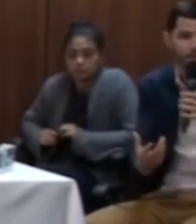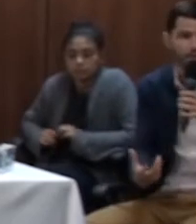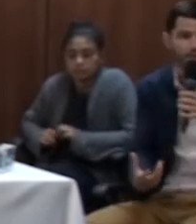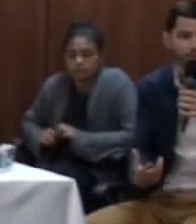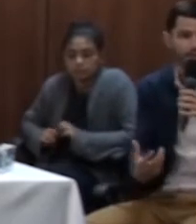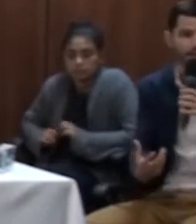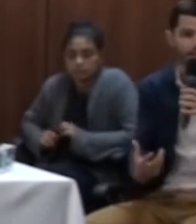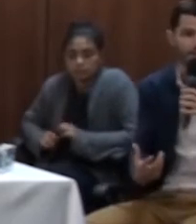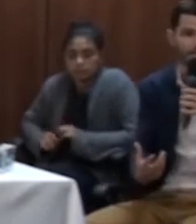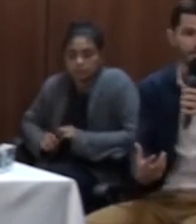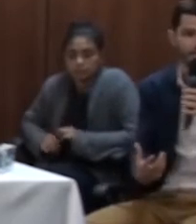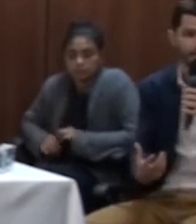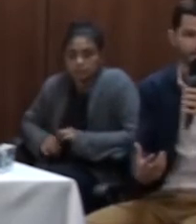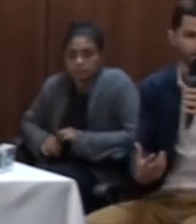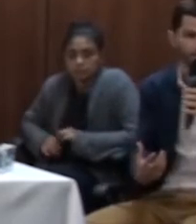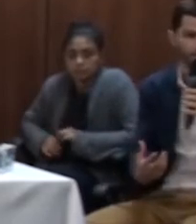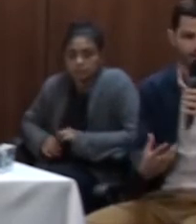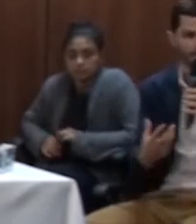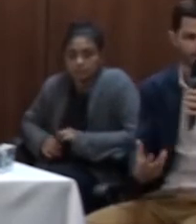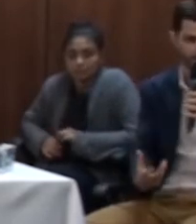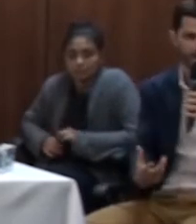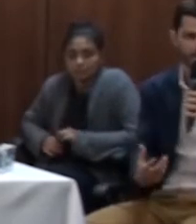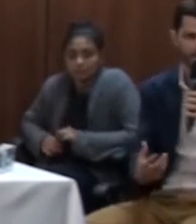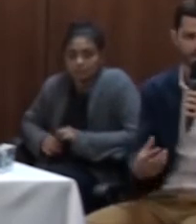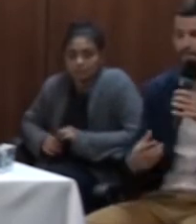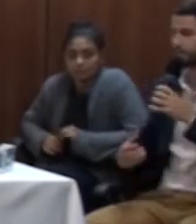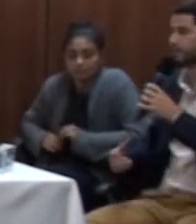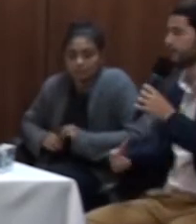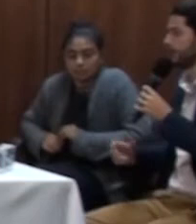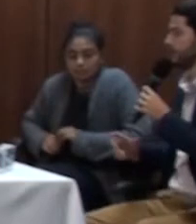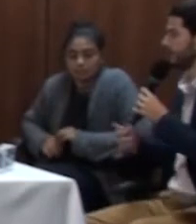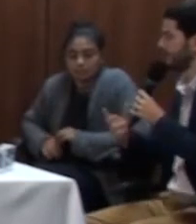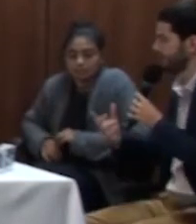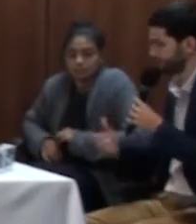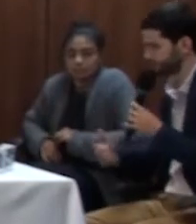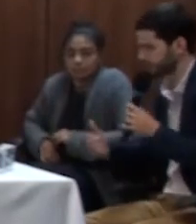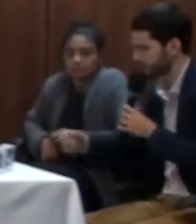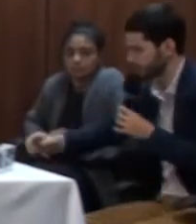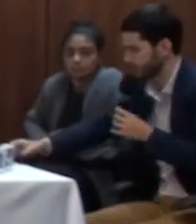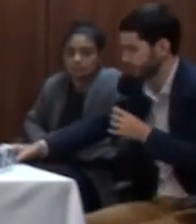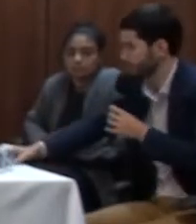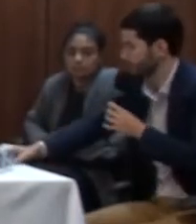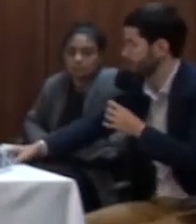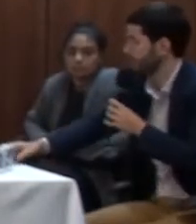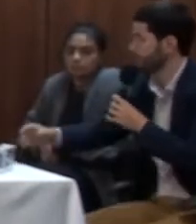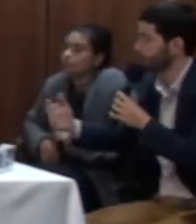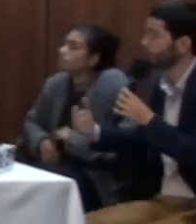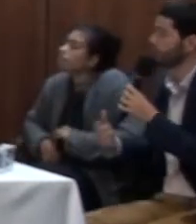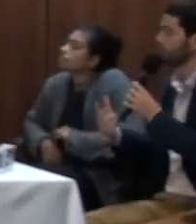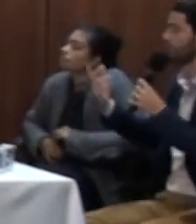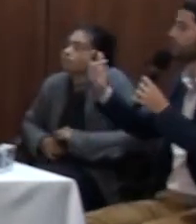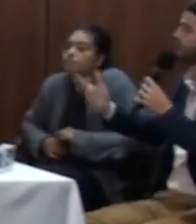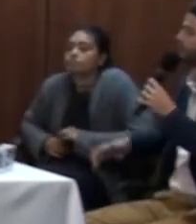uma coordenadoria específica para isso, com essa finalidade, né, de ter essa responsabilidade,